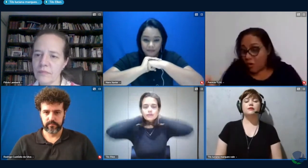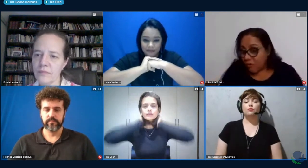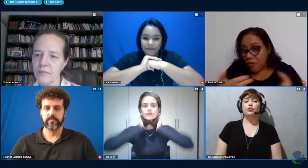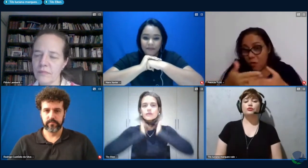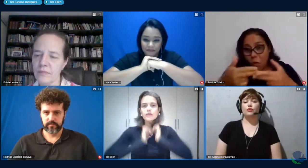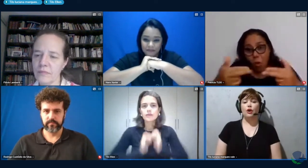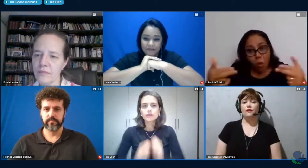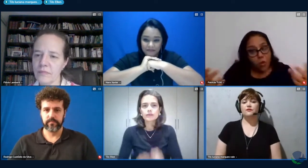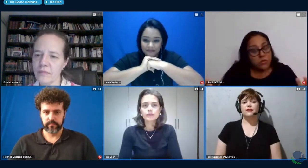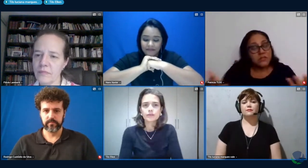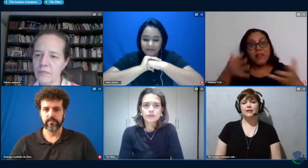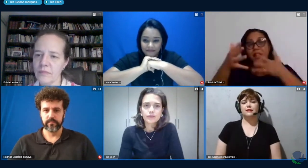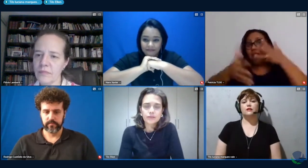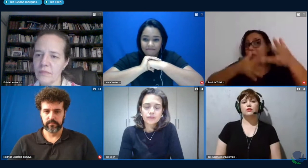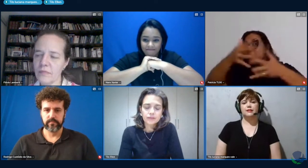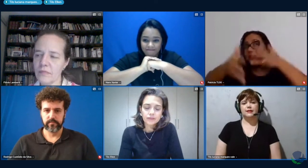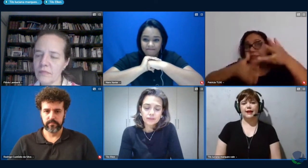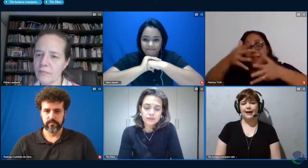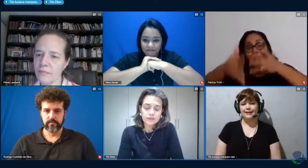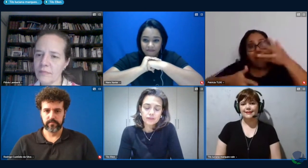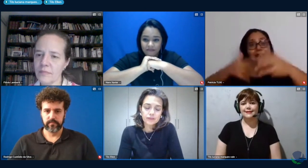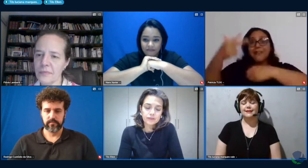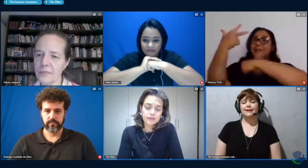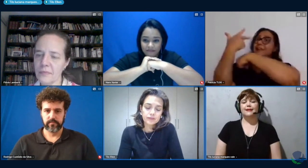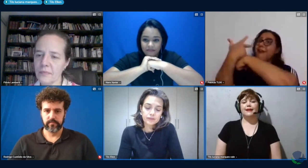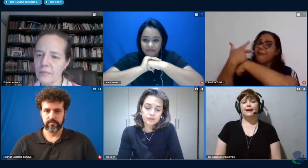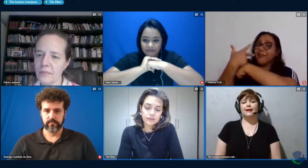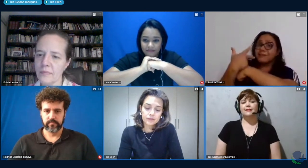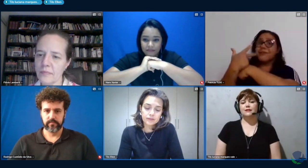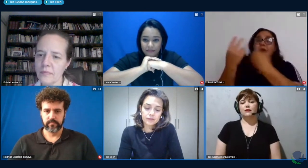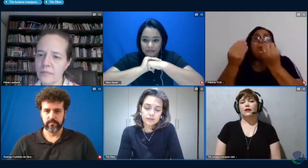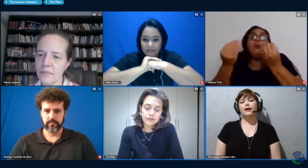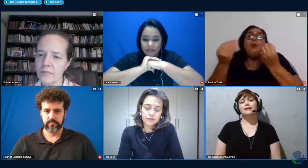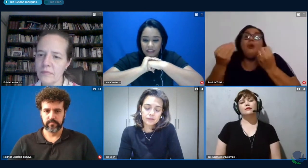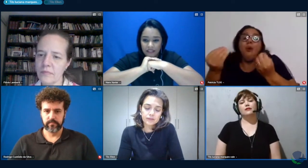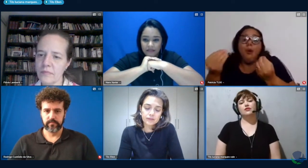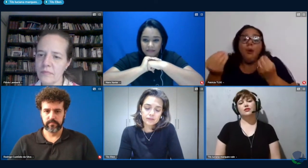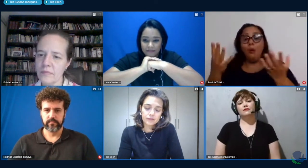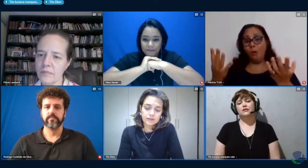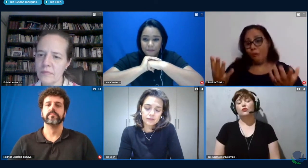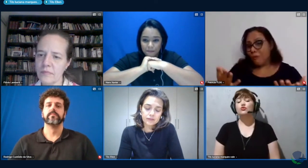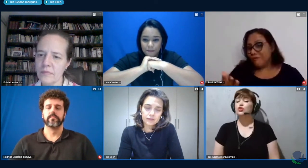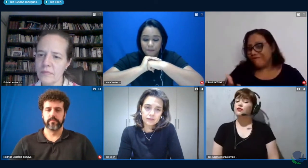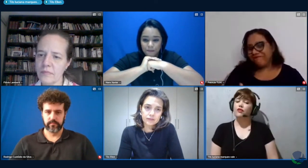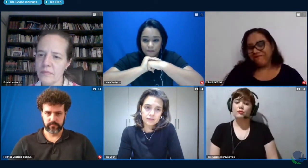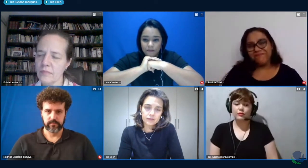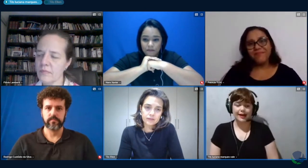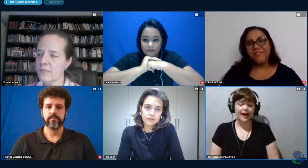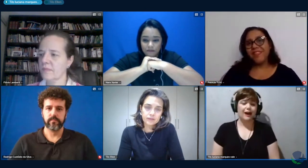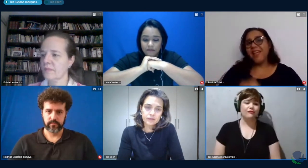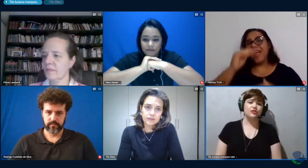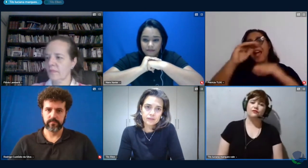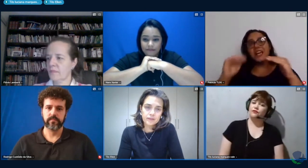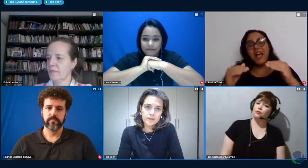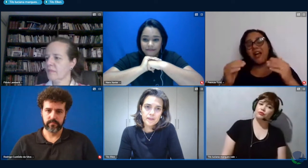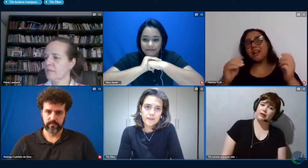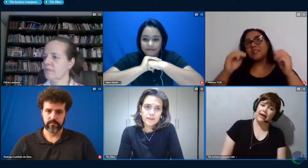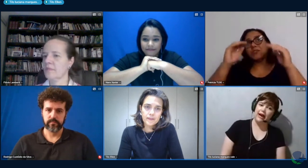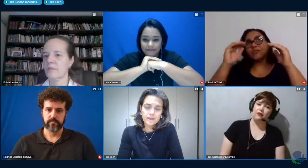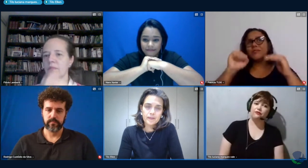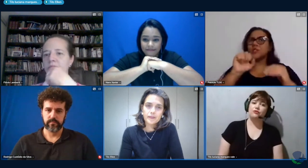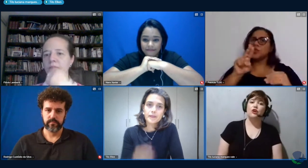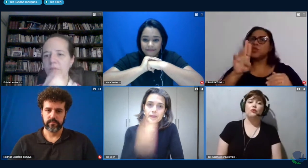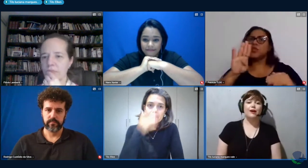tradução ainda são muito novos, ainda mais em língua de sinais, a questão da videogravação, de que forma eu gravo, de que forma eu